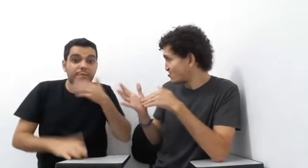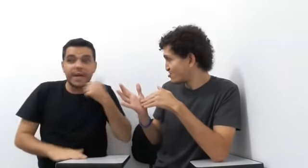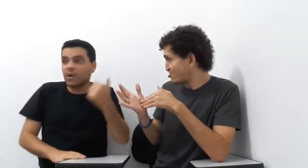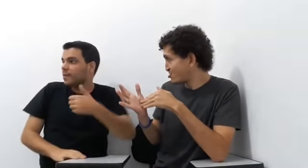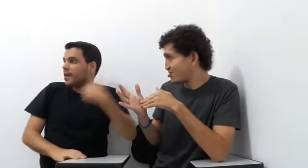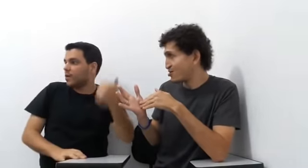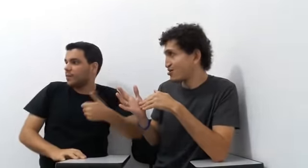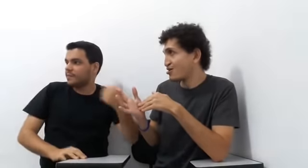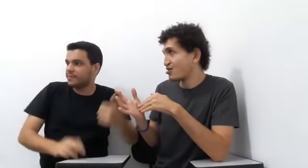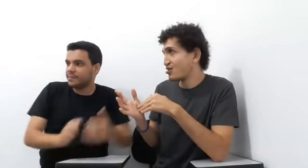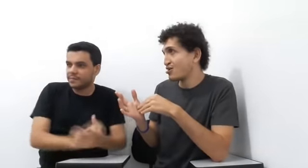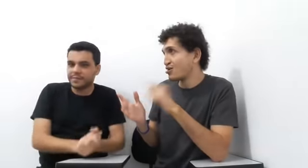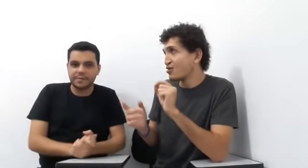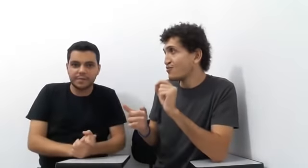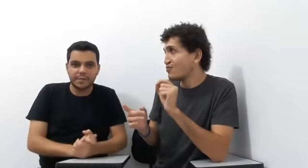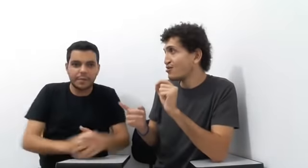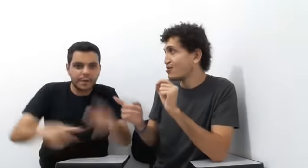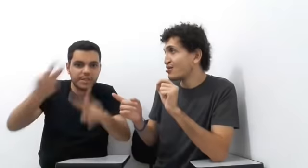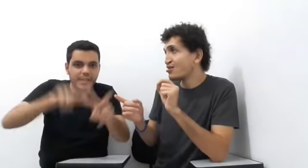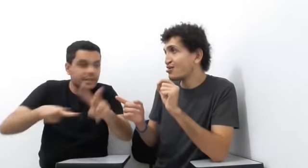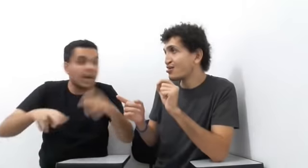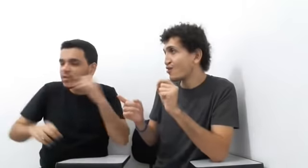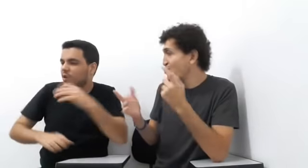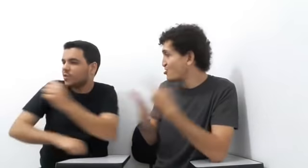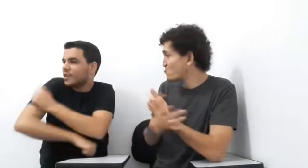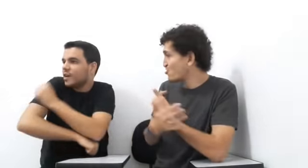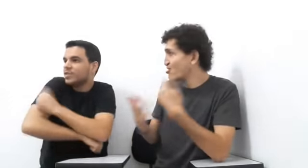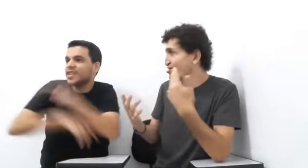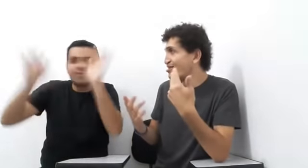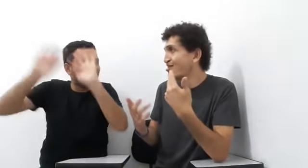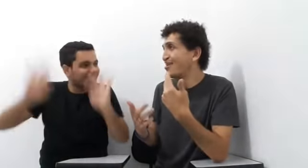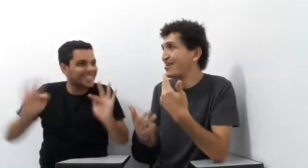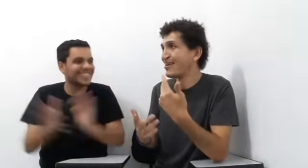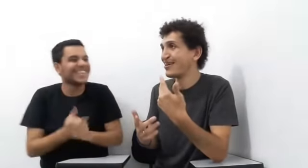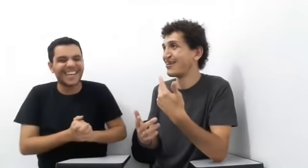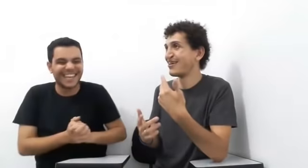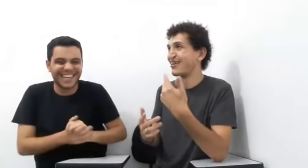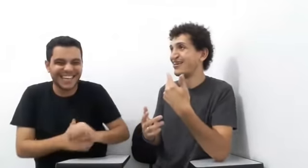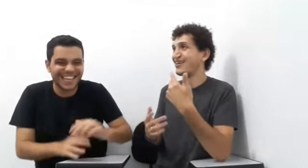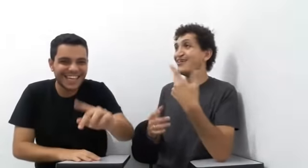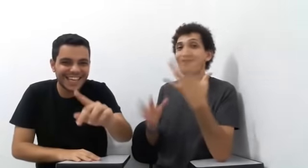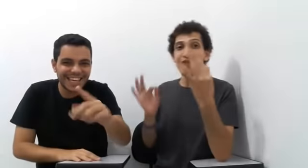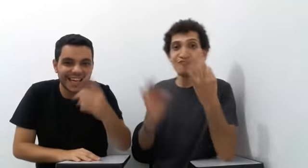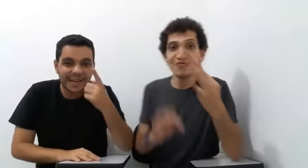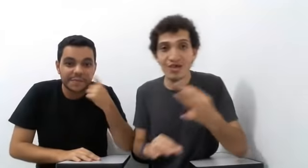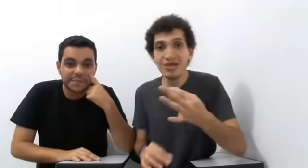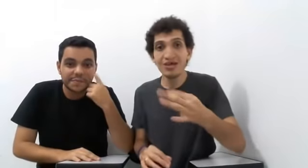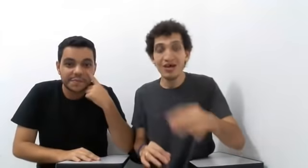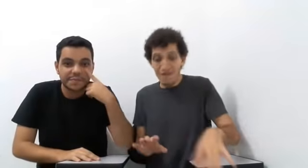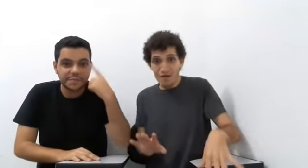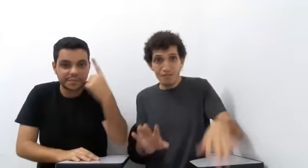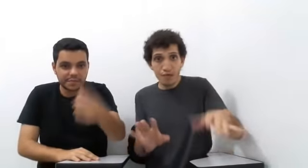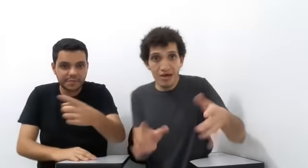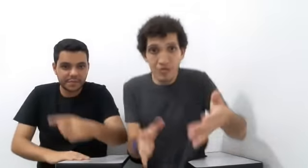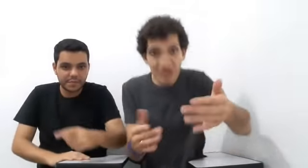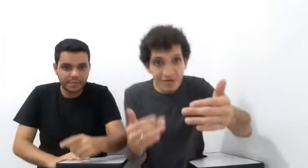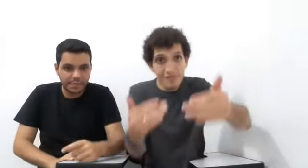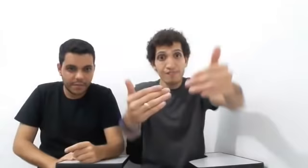melhor. Pode ler. Não que somos os alunos aqui felizes. Estamos felizes? Vamos ler,